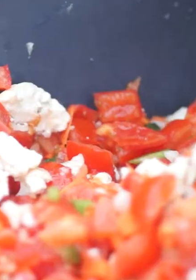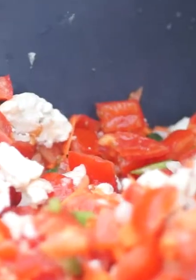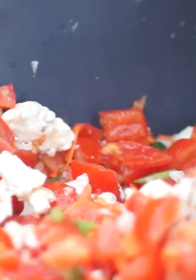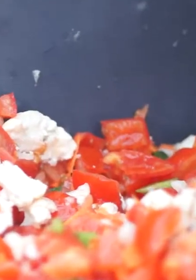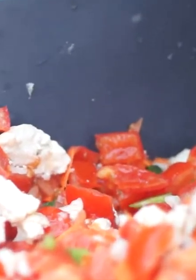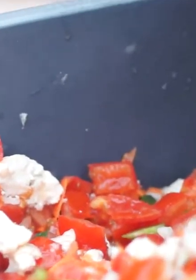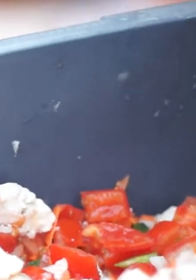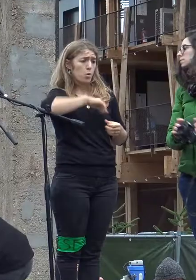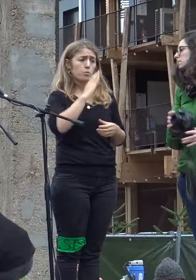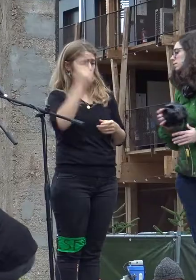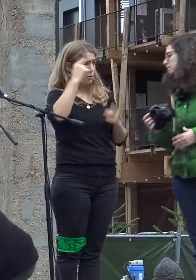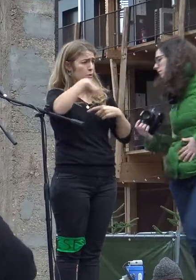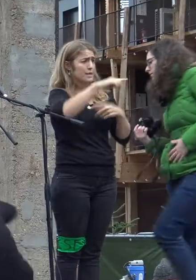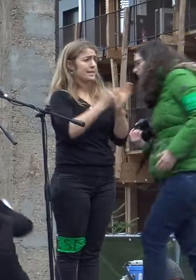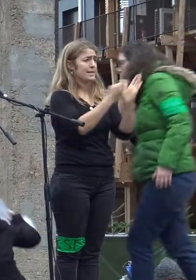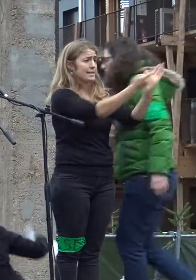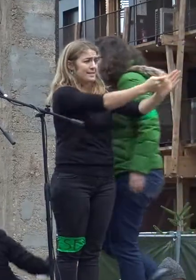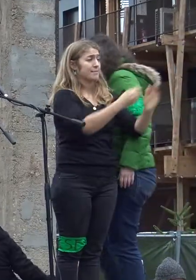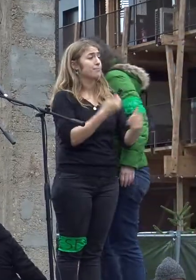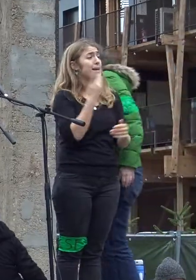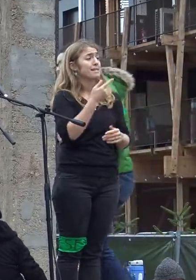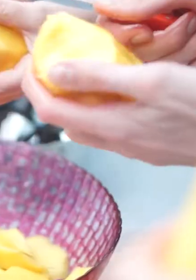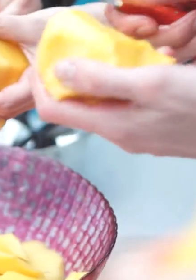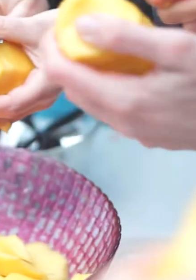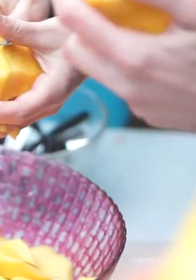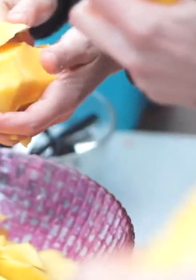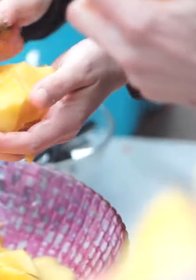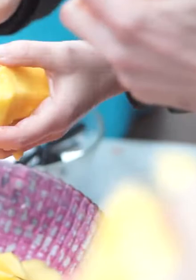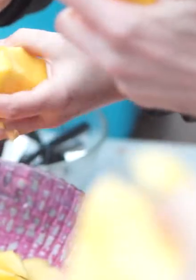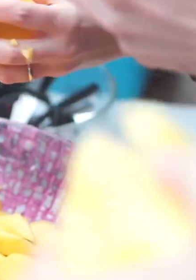événements. Merci et régalez-vous.